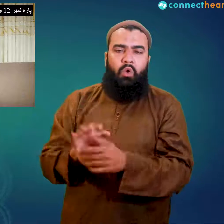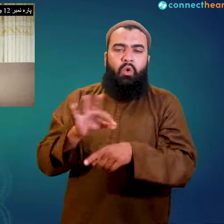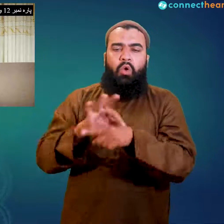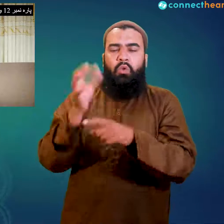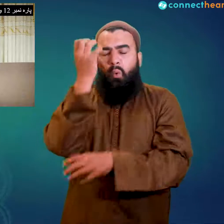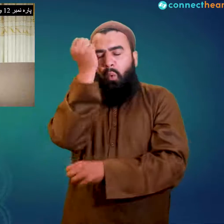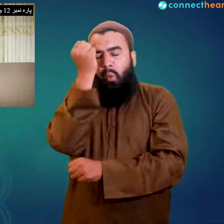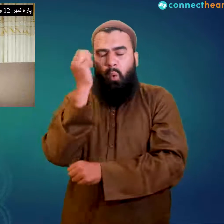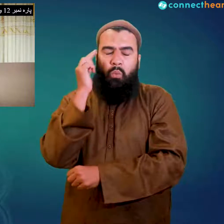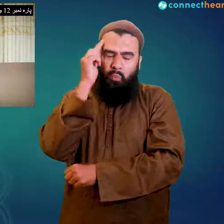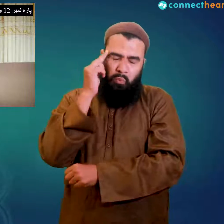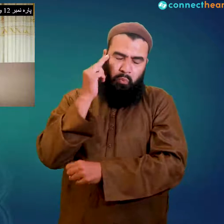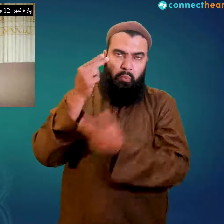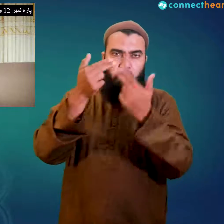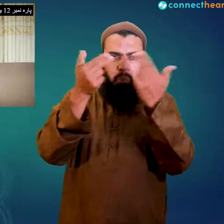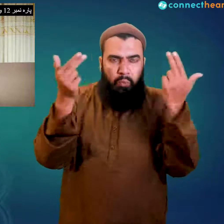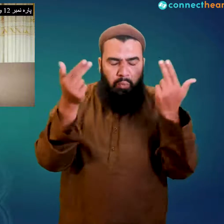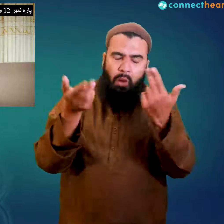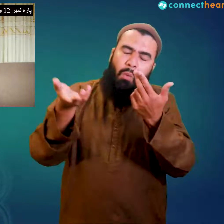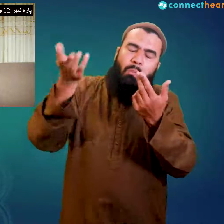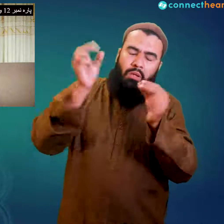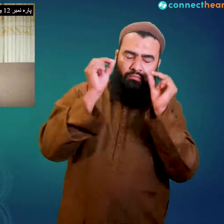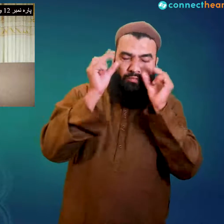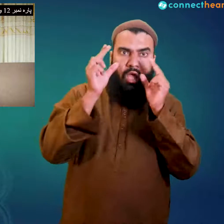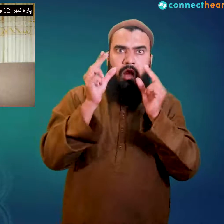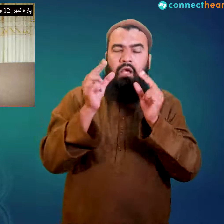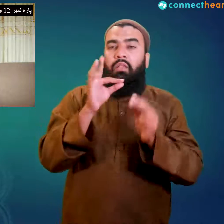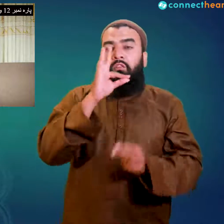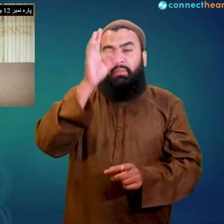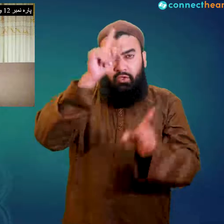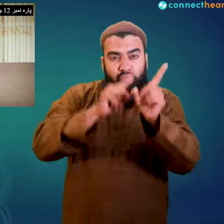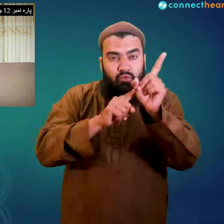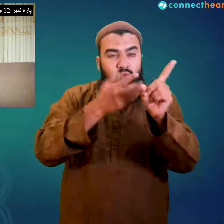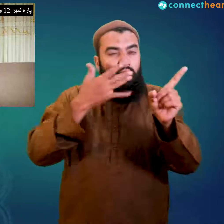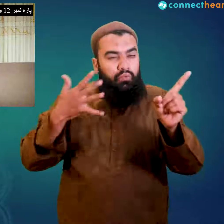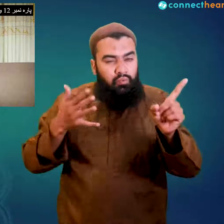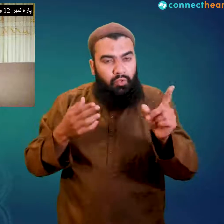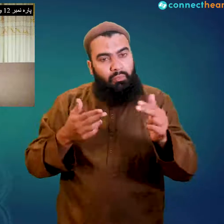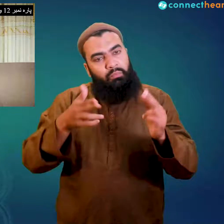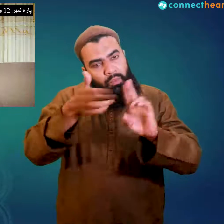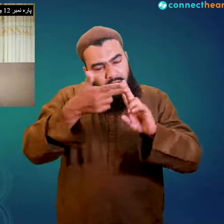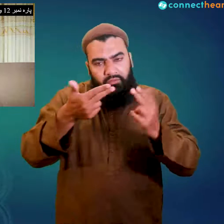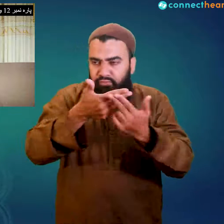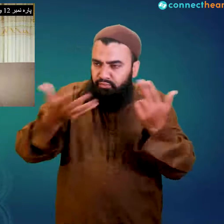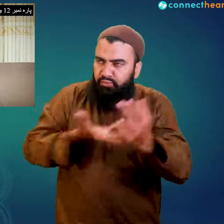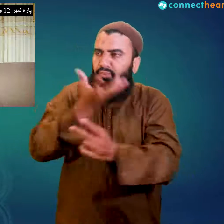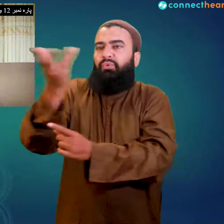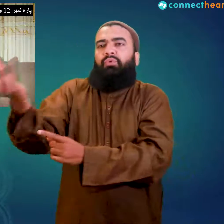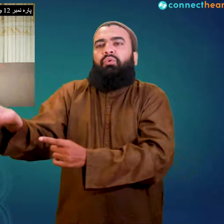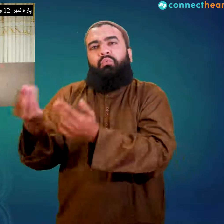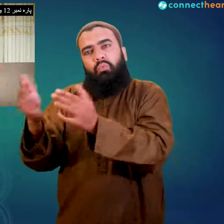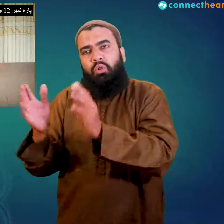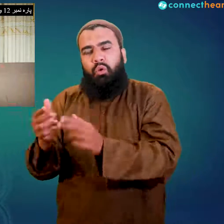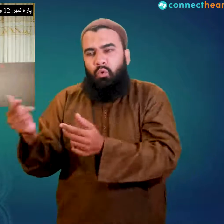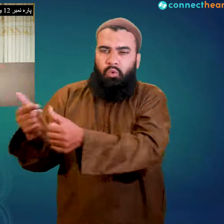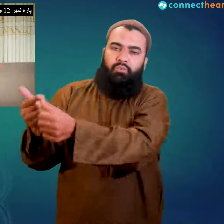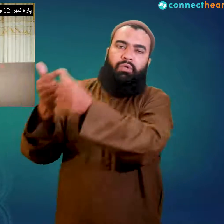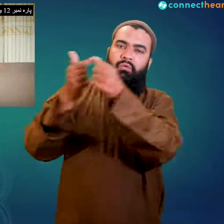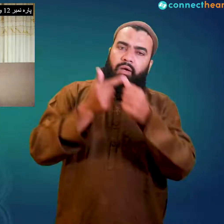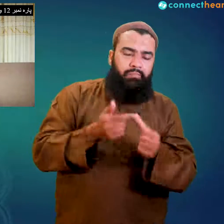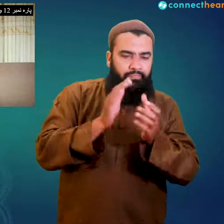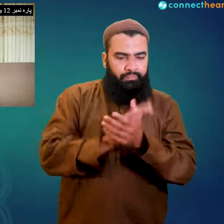کو بھول گیا، یوسف علیہ السلام کی بات کو، کہ وہ بادشاہ سے کرے، یہاں تک کہ بادشاہ نے ایک خواب دیکھا اور اس نے